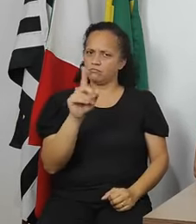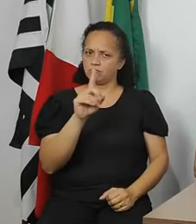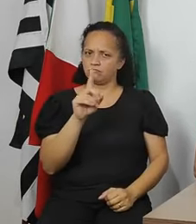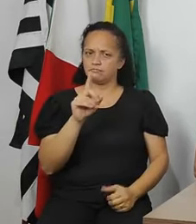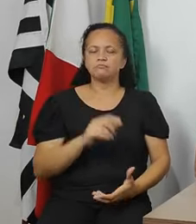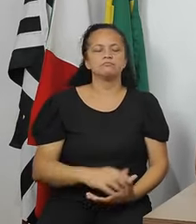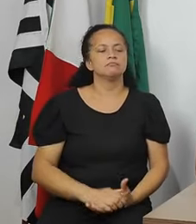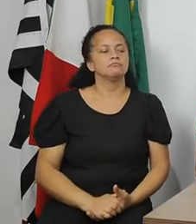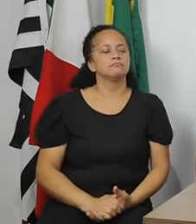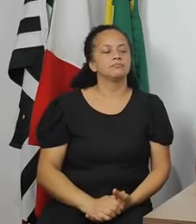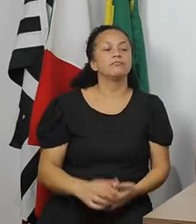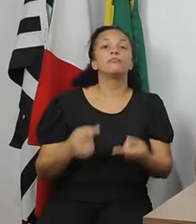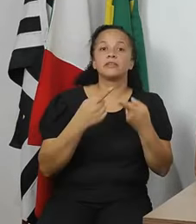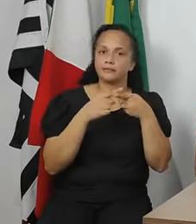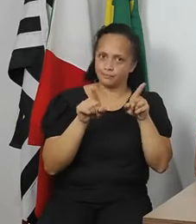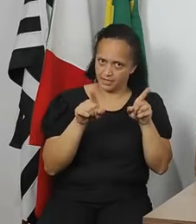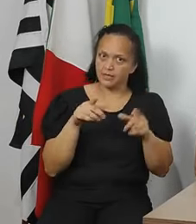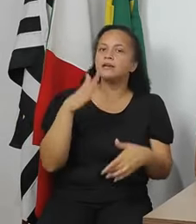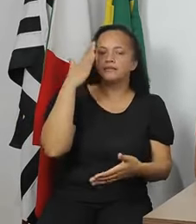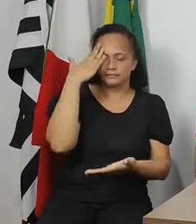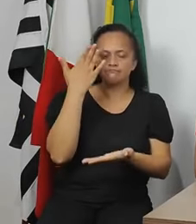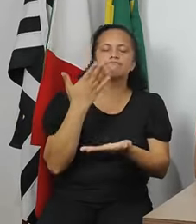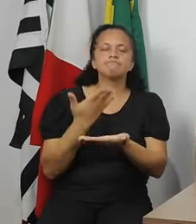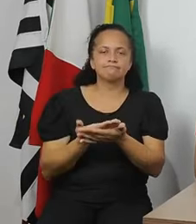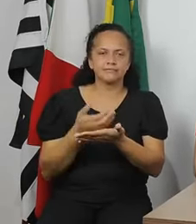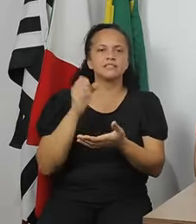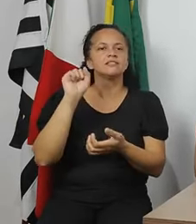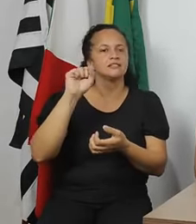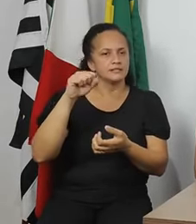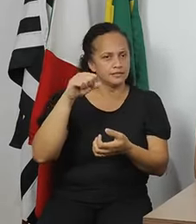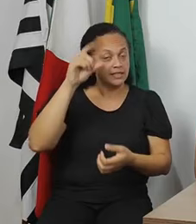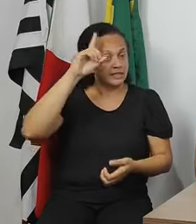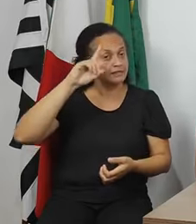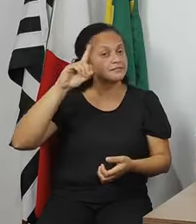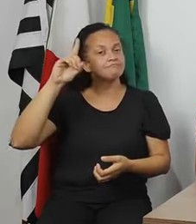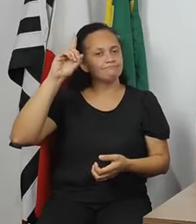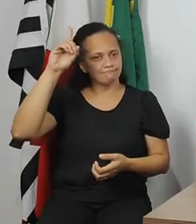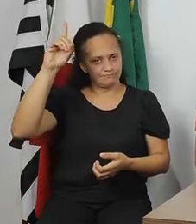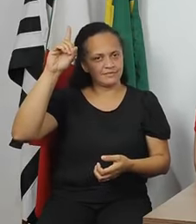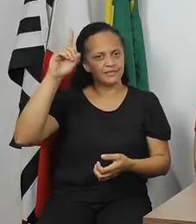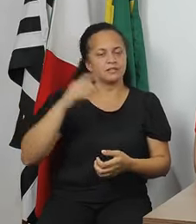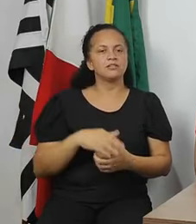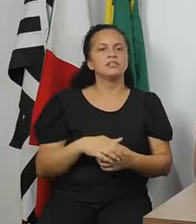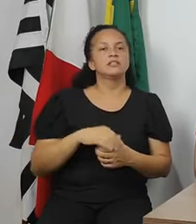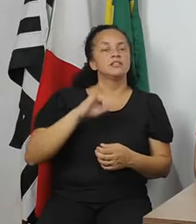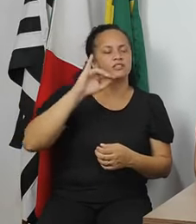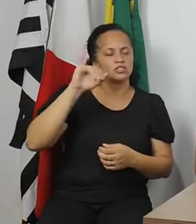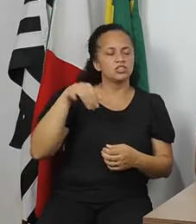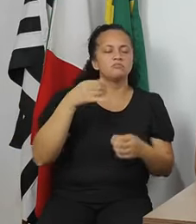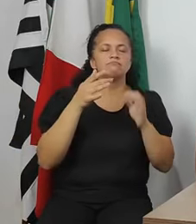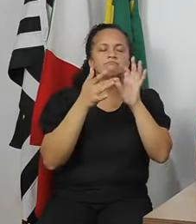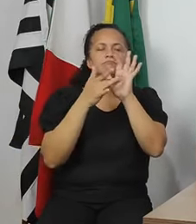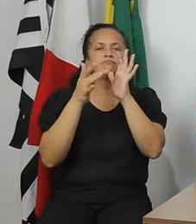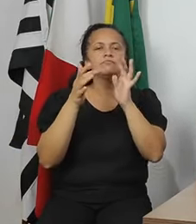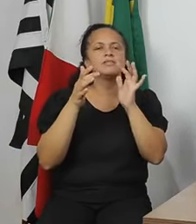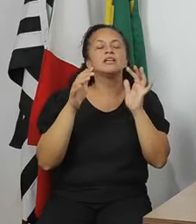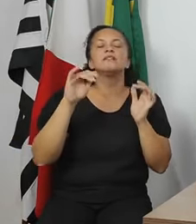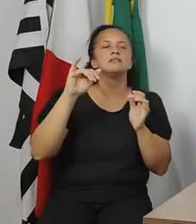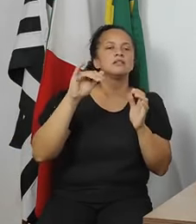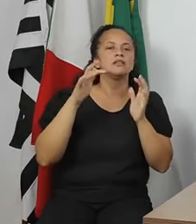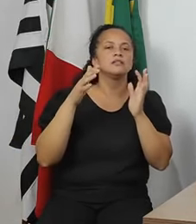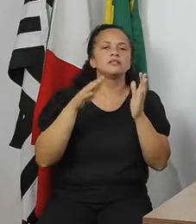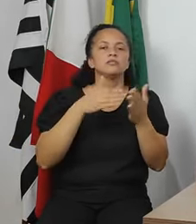acredito fortemente que Deus tem uma expectativa e que Jesus nos recomendou isso, né? Quando eu vou pedir